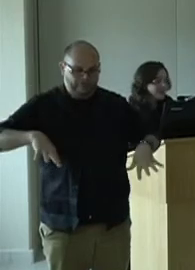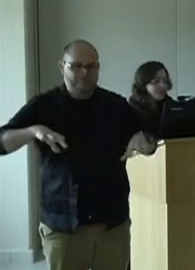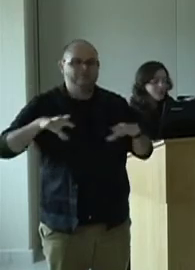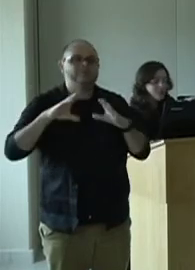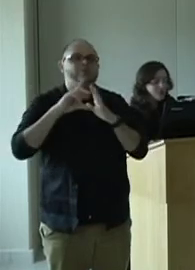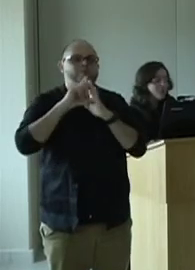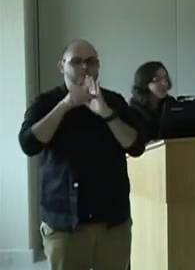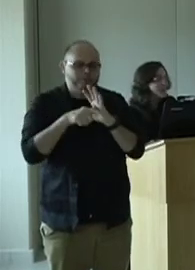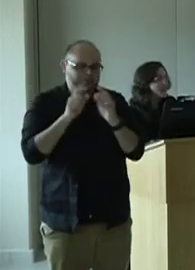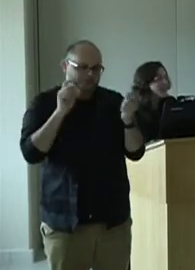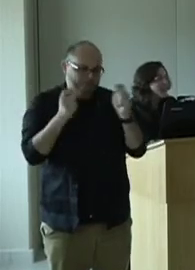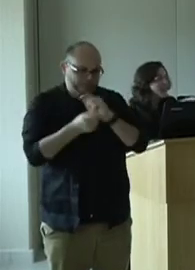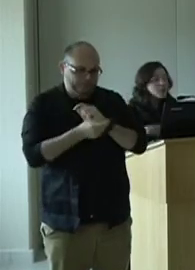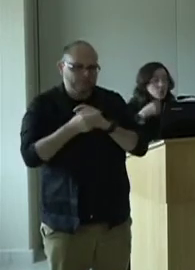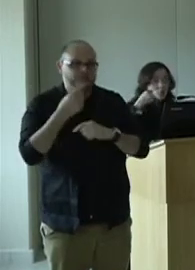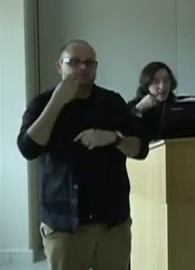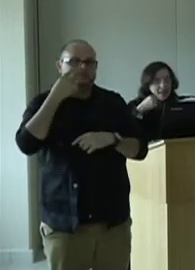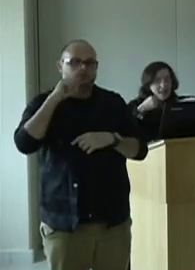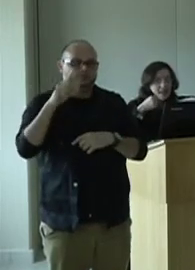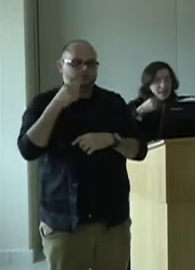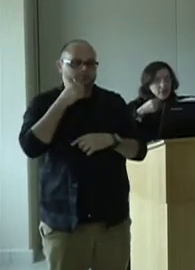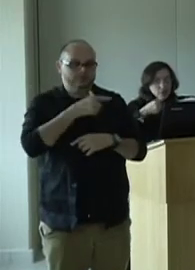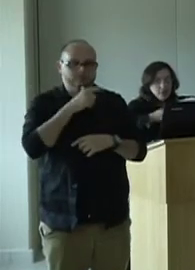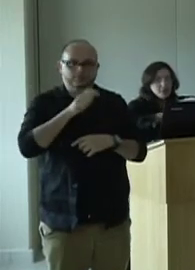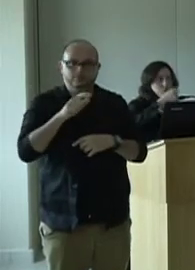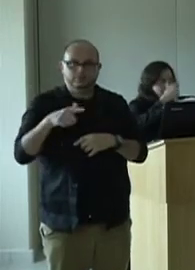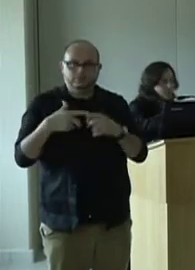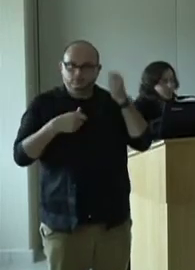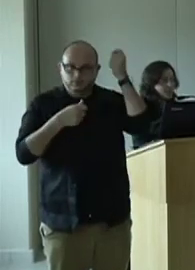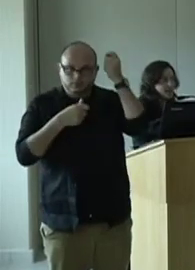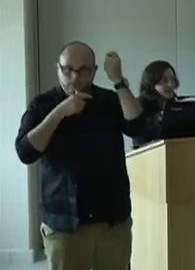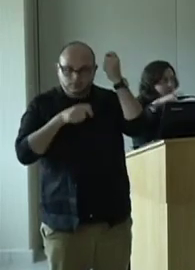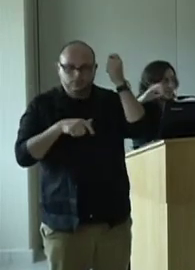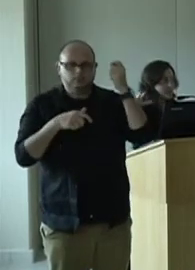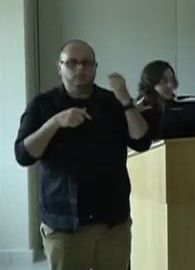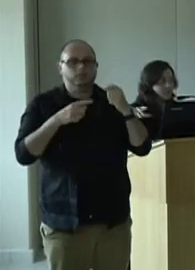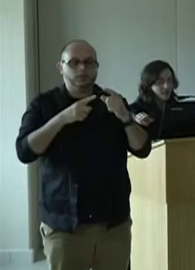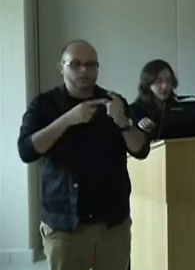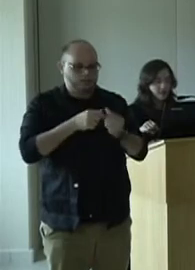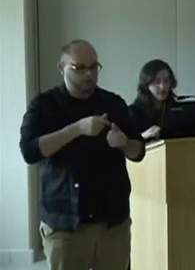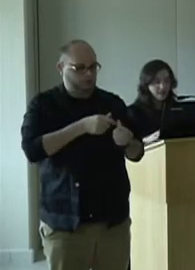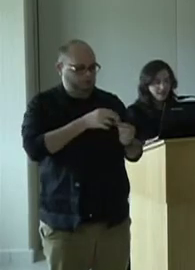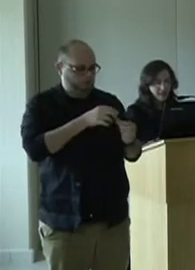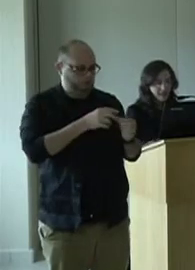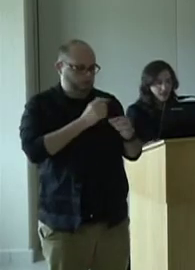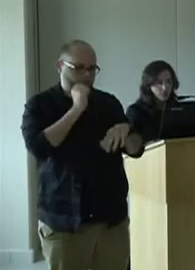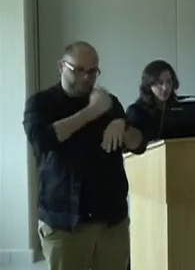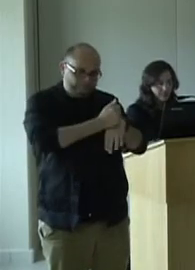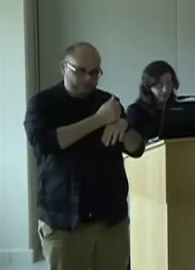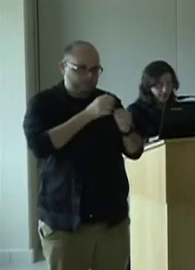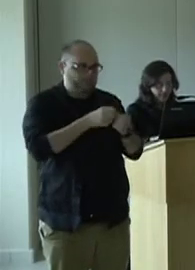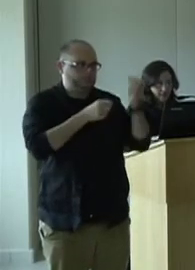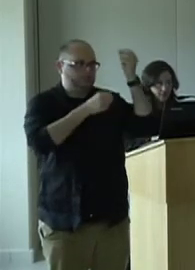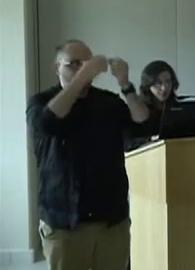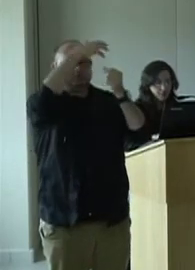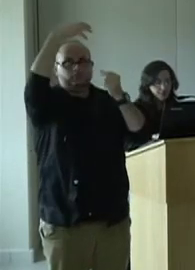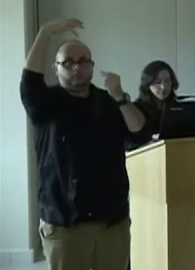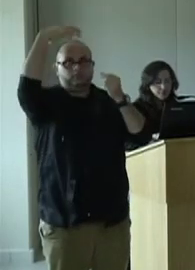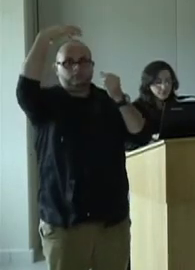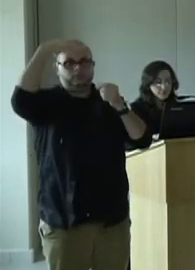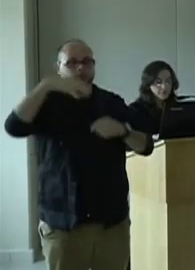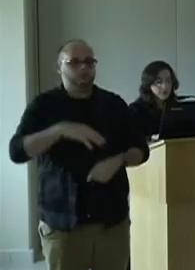hizo una adaptación para que ya ella no tuviera que agarrar la sombrilla, sino la sombrilla queda fija de manera que la cubre si es